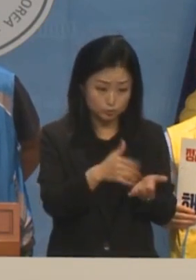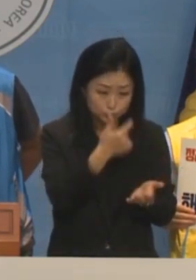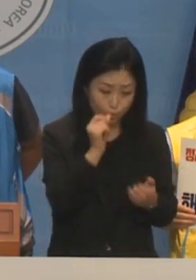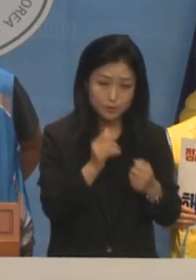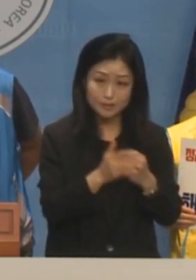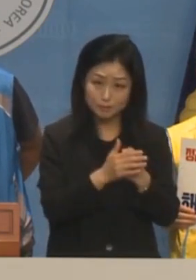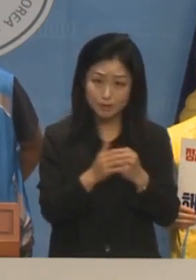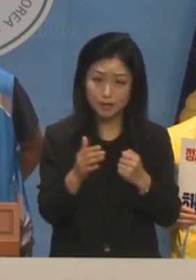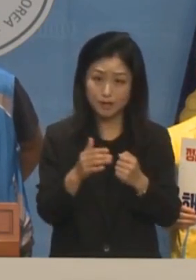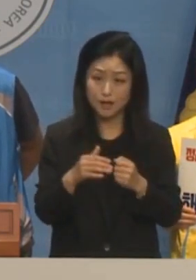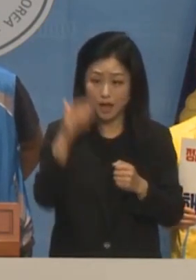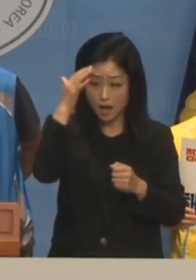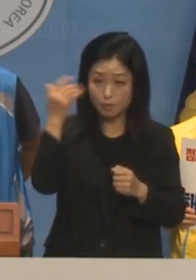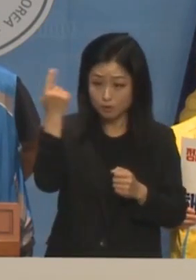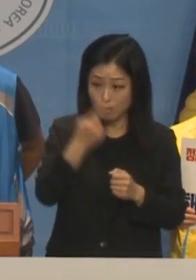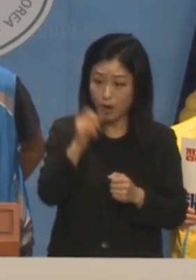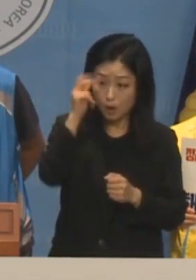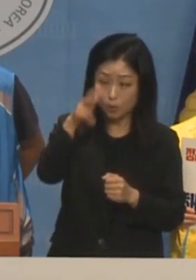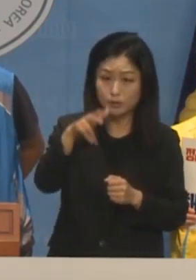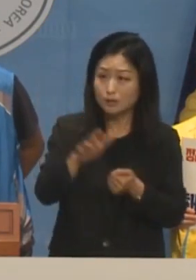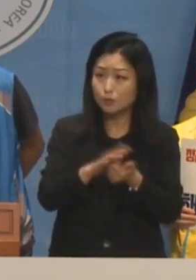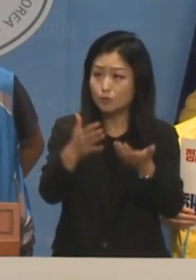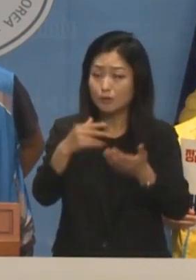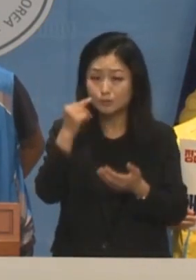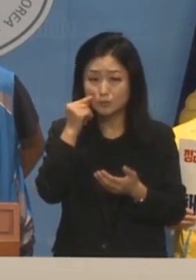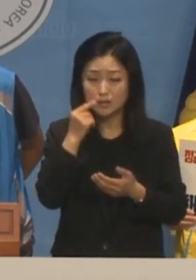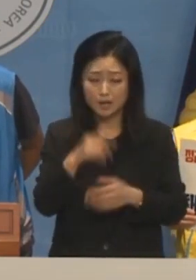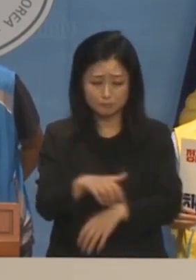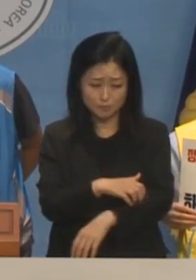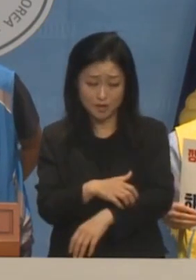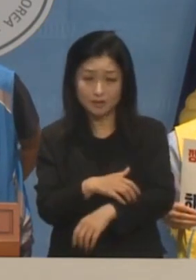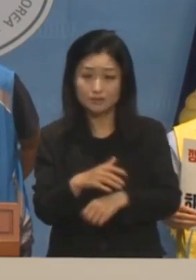미래도 결코 밝다고 할 수 없습니다.